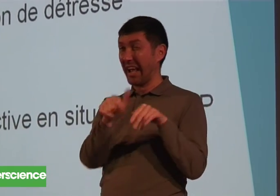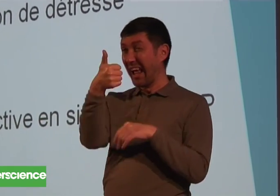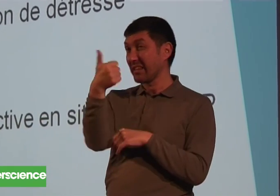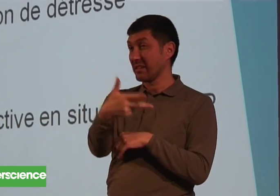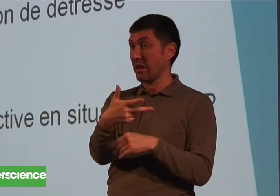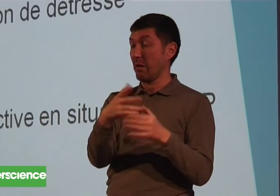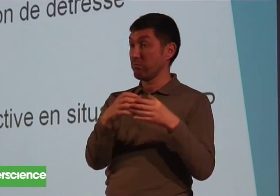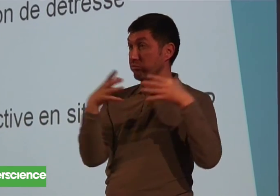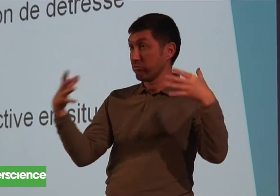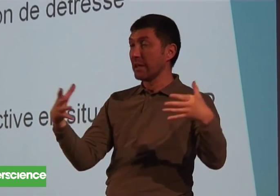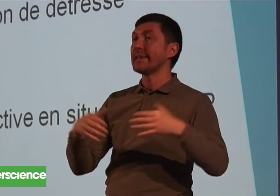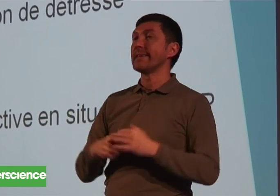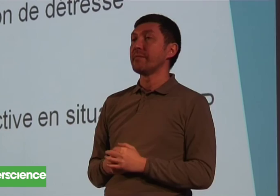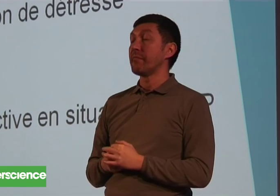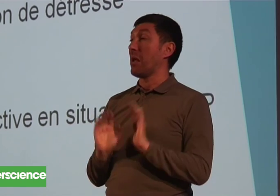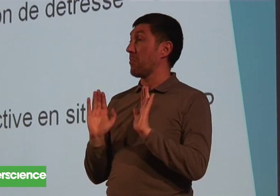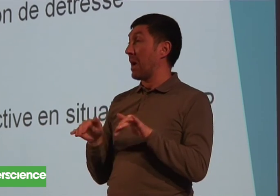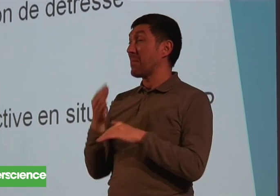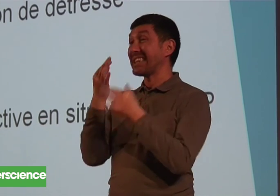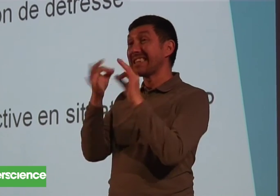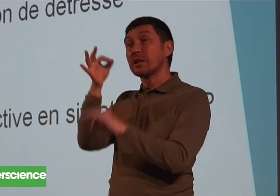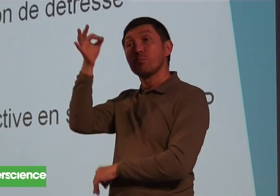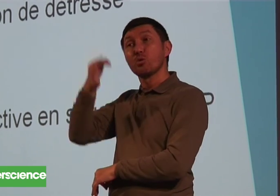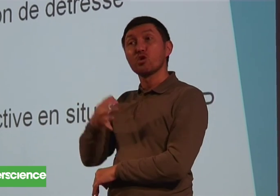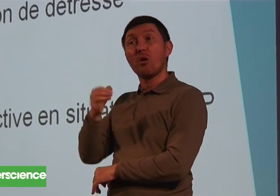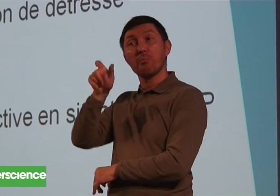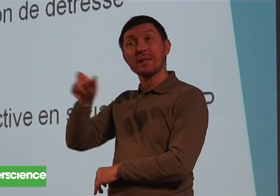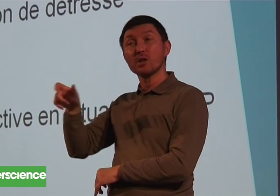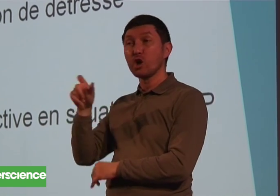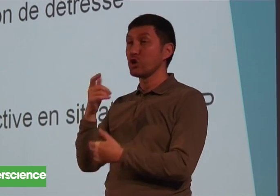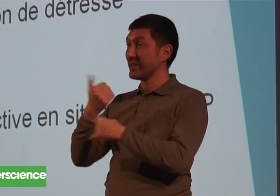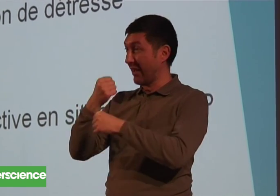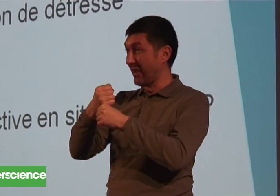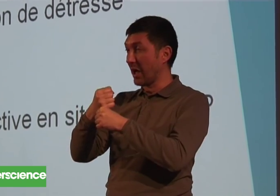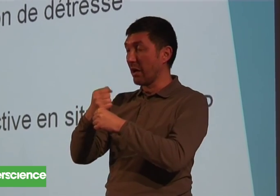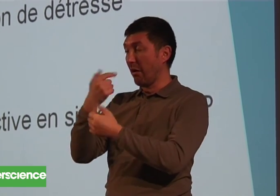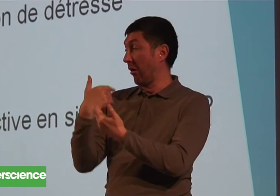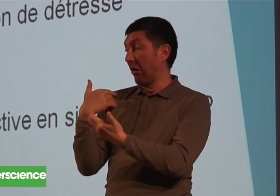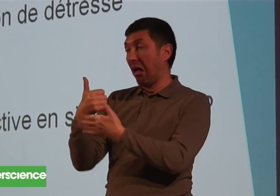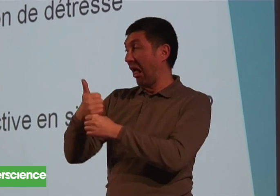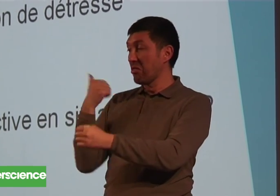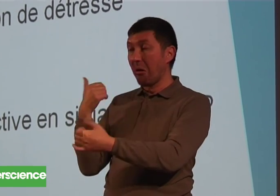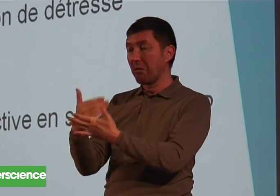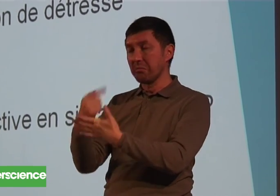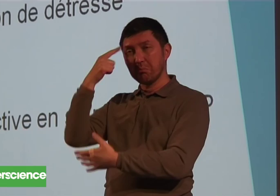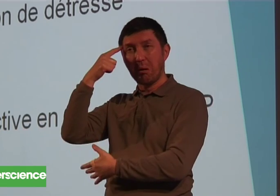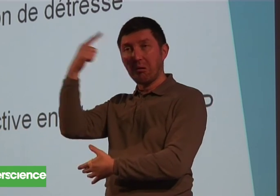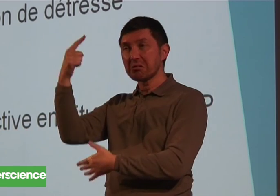manière, 10% des actifs ont pensé à se suicider dans les 12 derniers mois en raison de leur situation professionnelle,